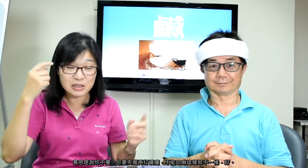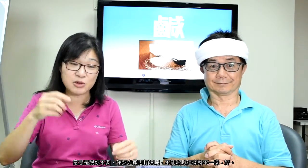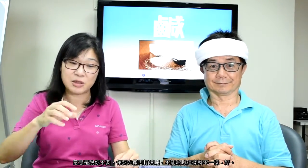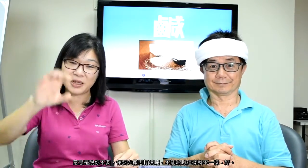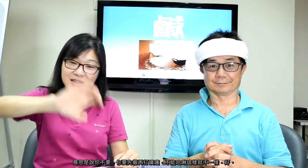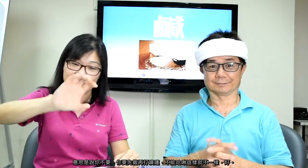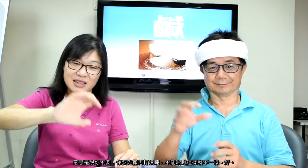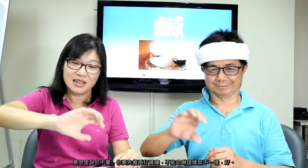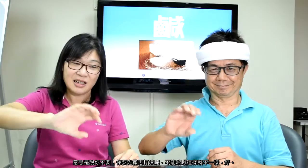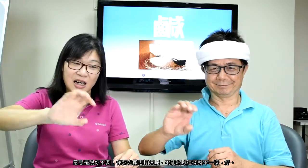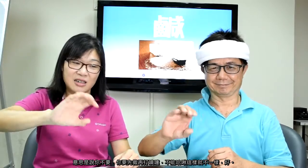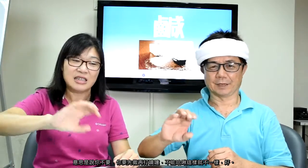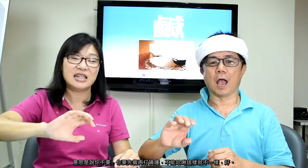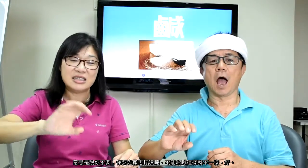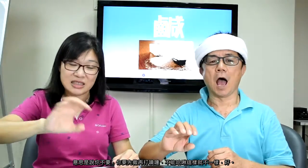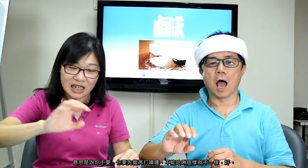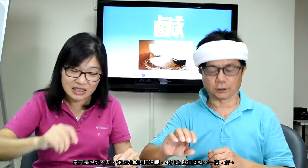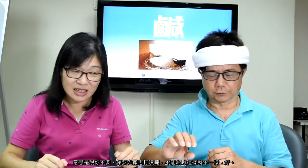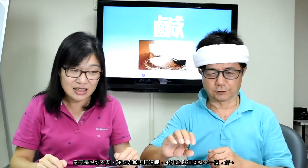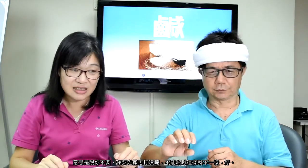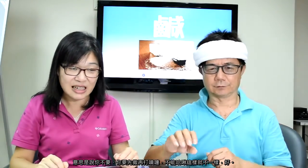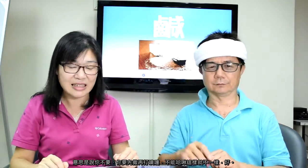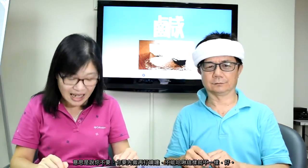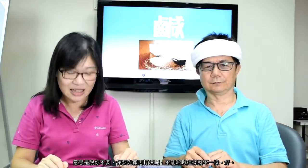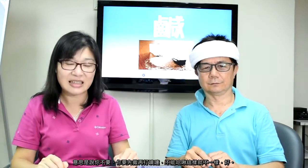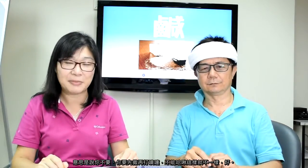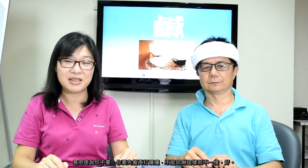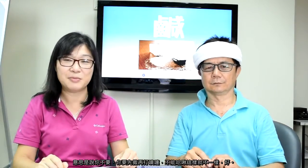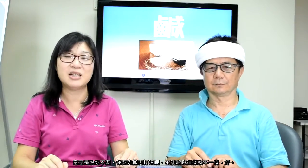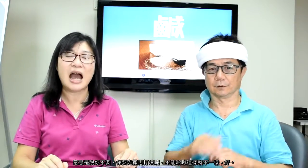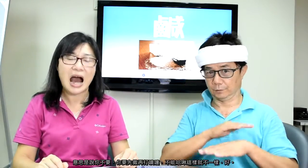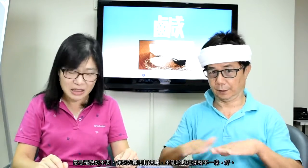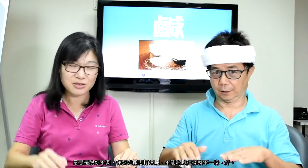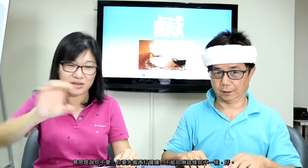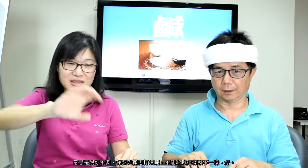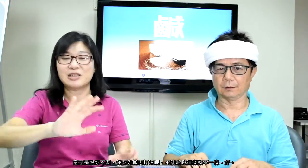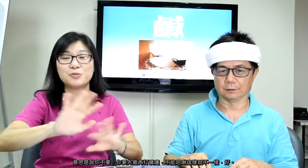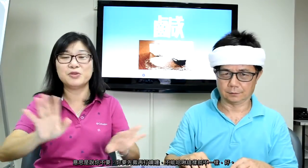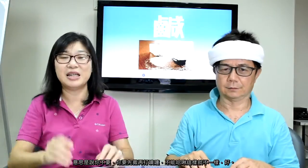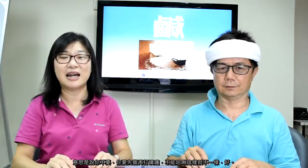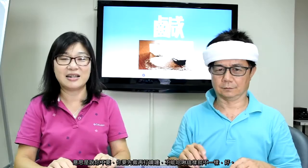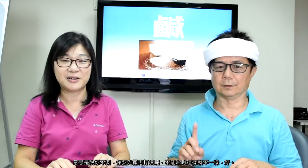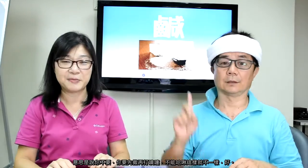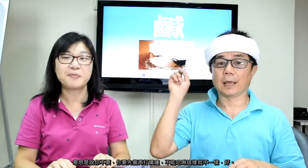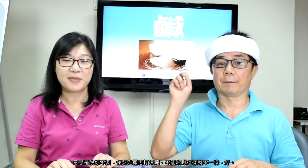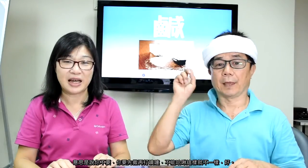是说你不要，啊，先你要先撒再打喷嚏，不能哈啾，这样就不一样啊。